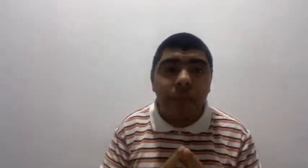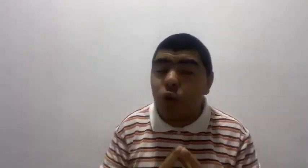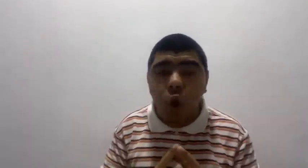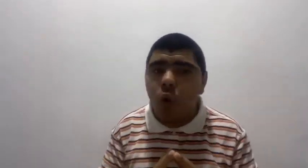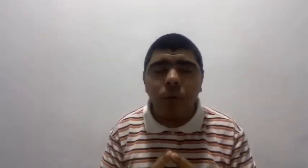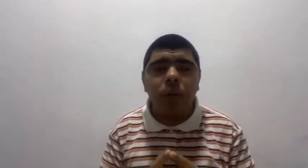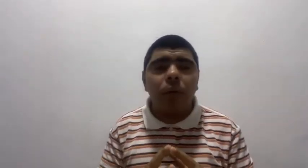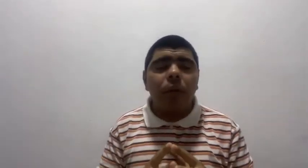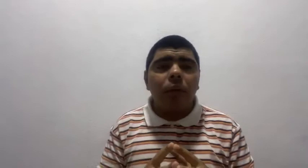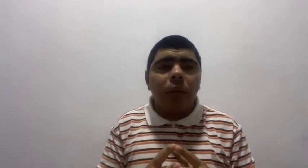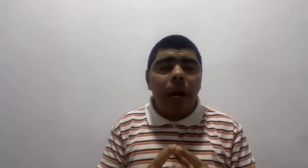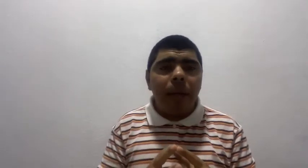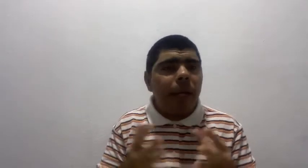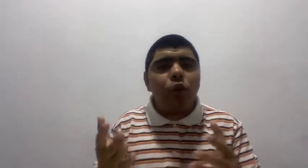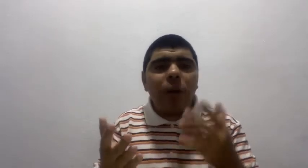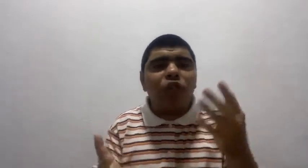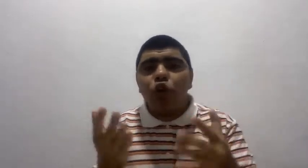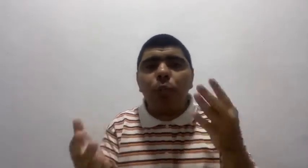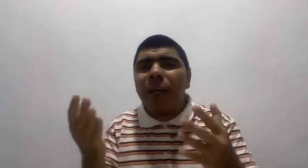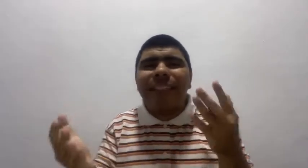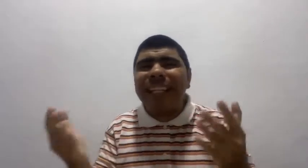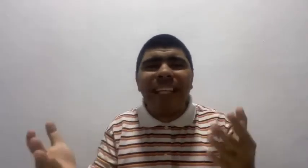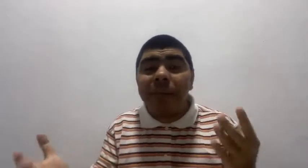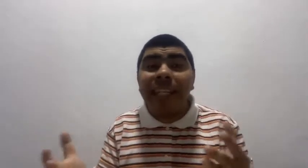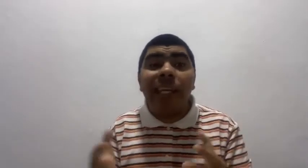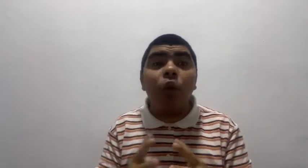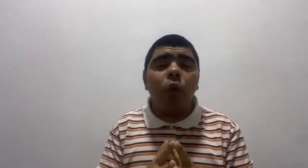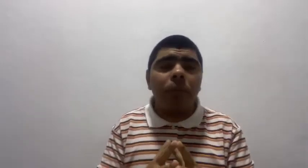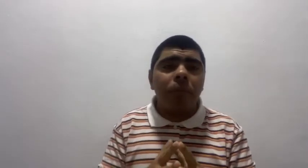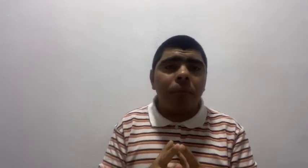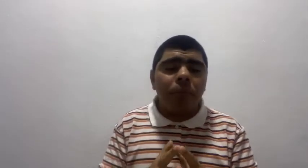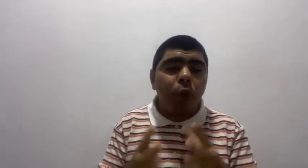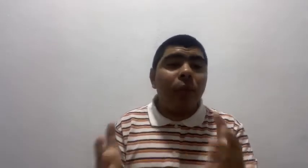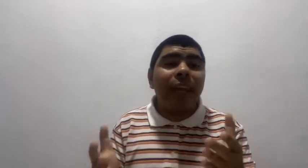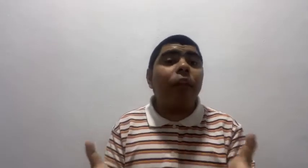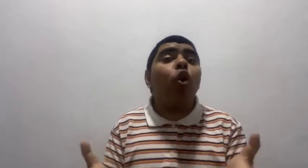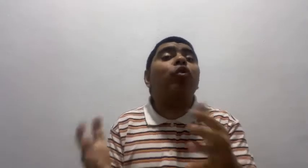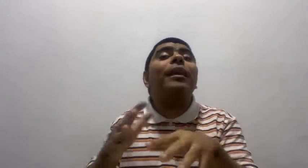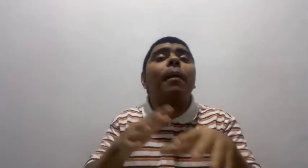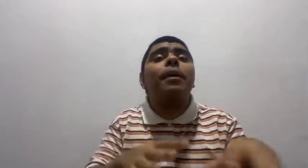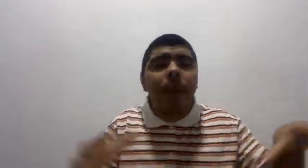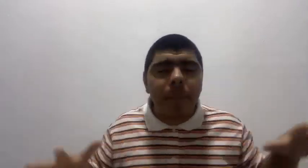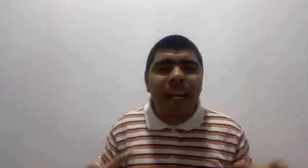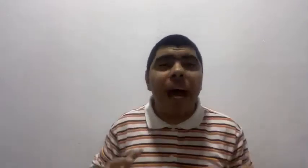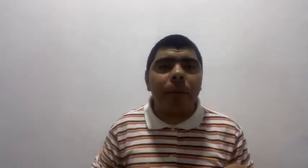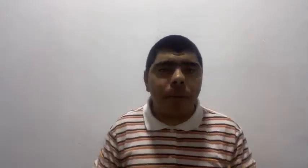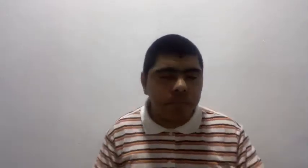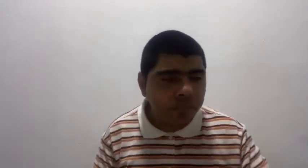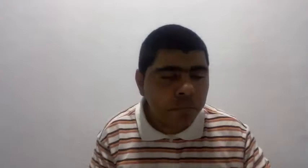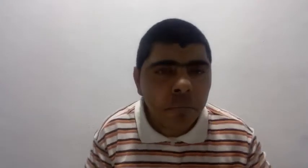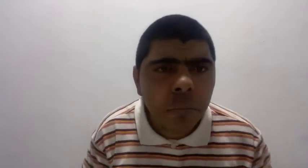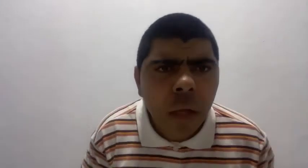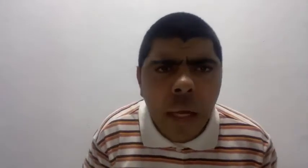No. Amén. El corazón no puede estar dividido, porque Dios es la misma palabra.